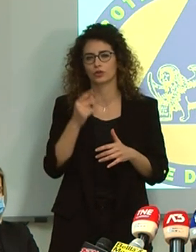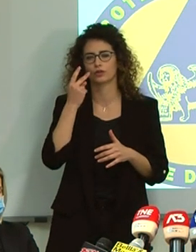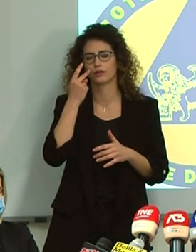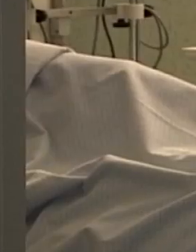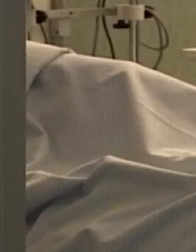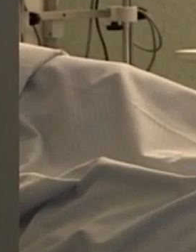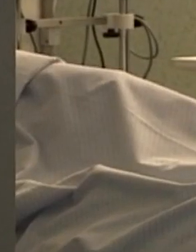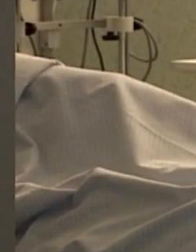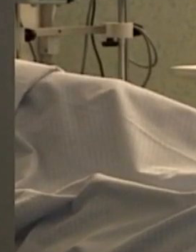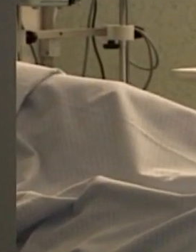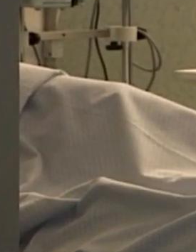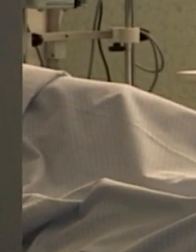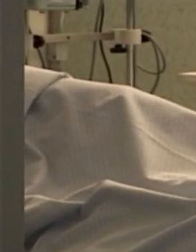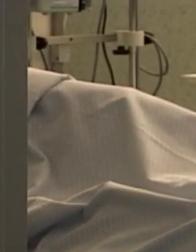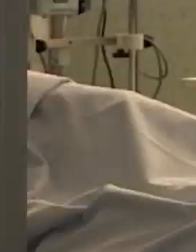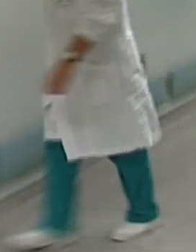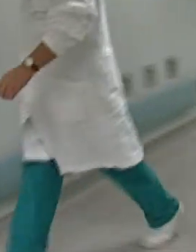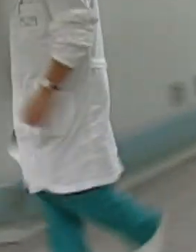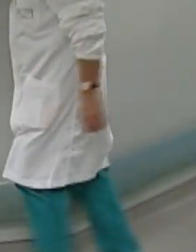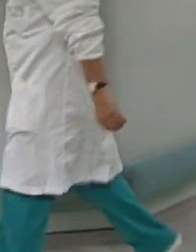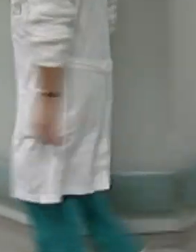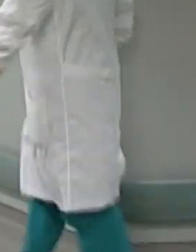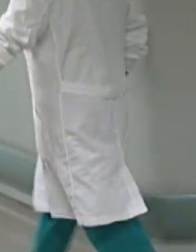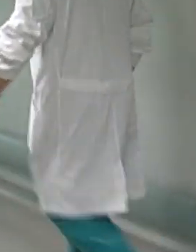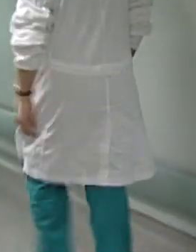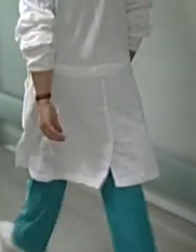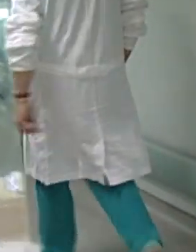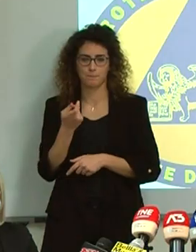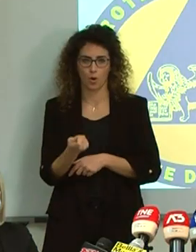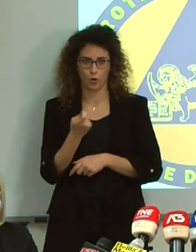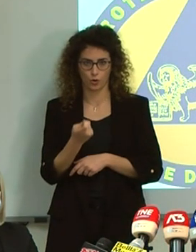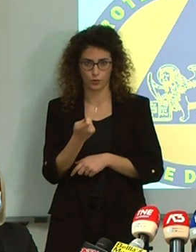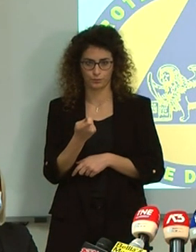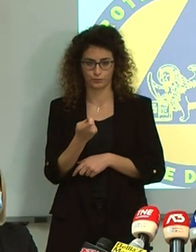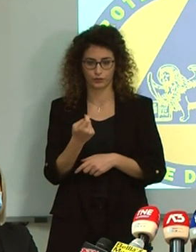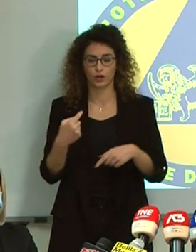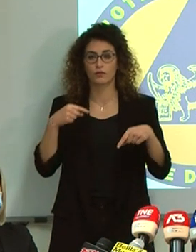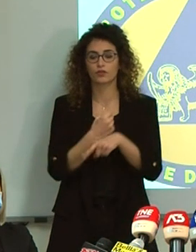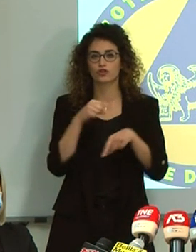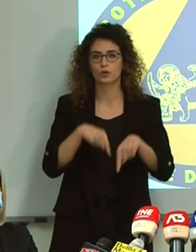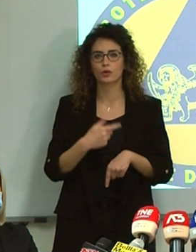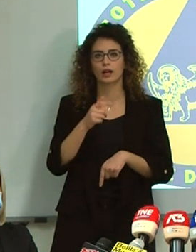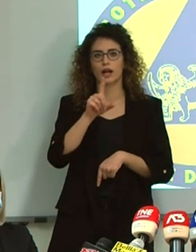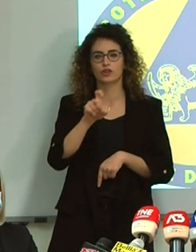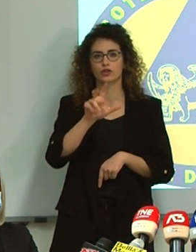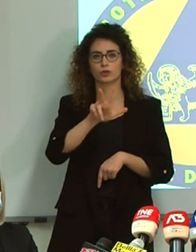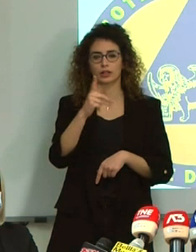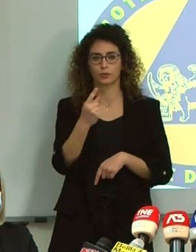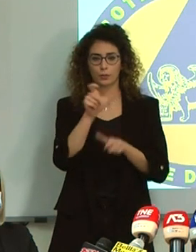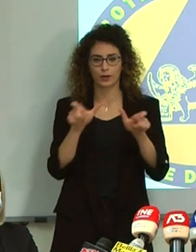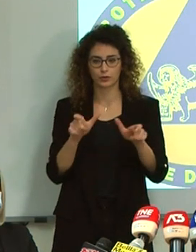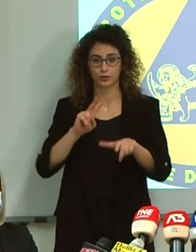ricoveri aumentano anche i ricoveri e di conseguenza la pressione sulla sanità veneta quando si vedono 131 persone ricoverate in 24